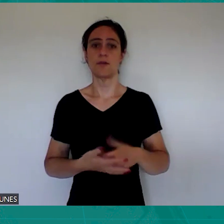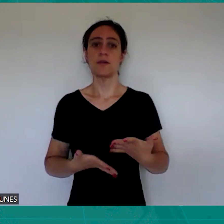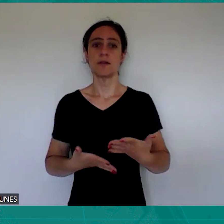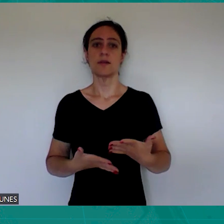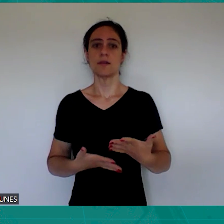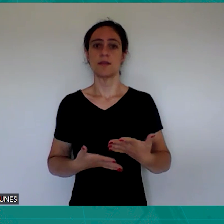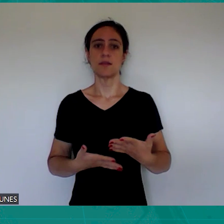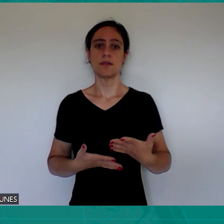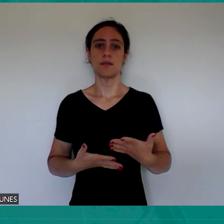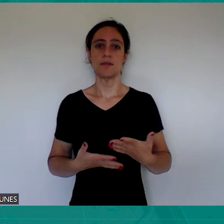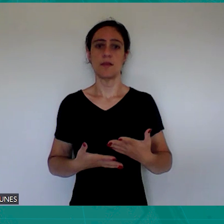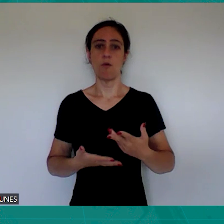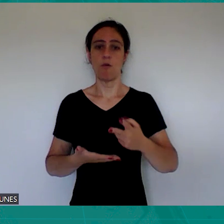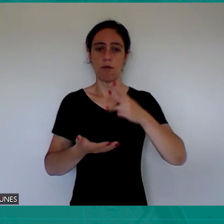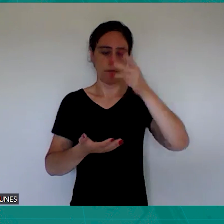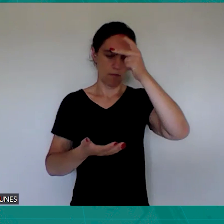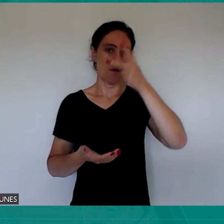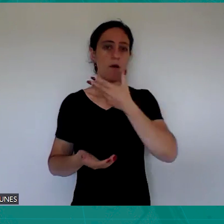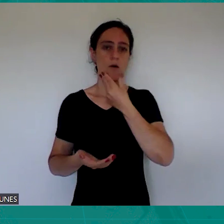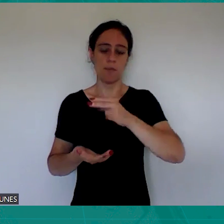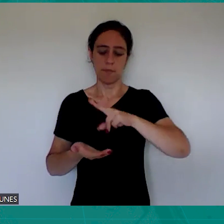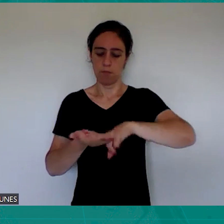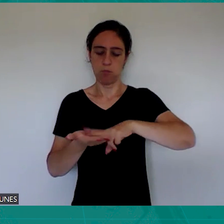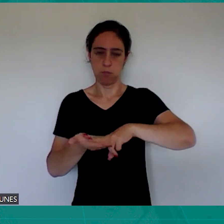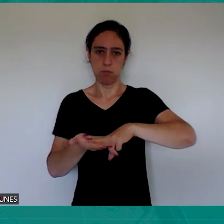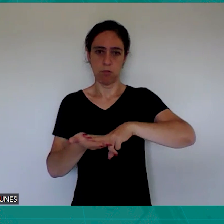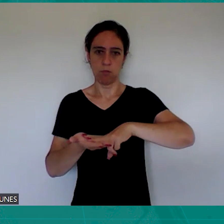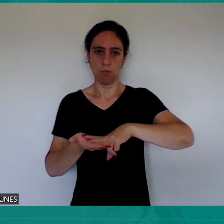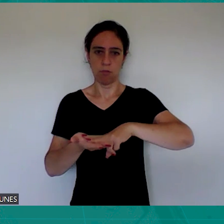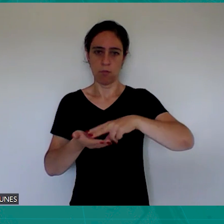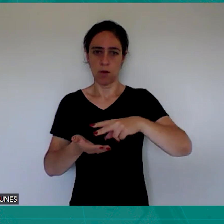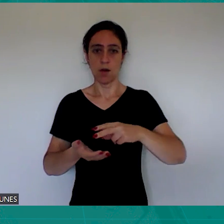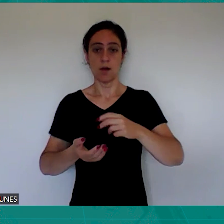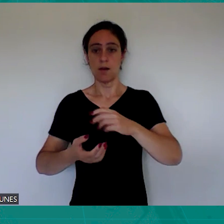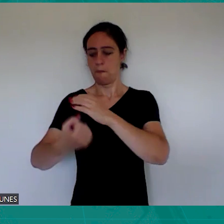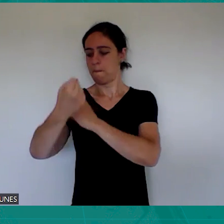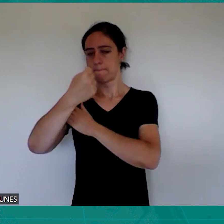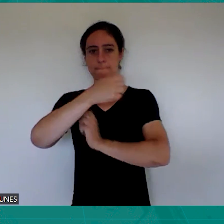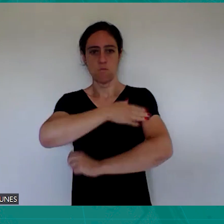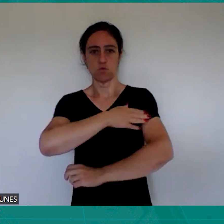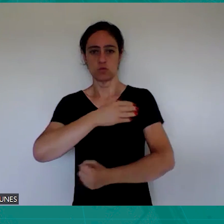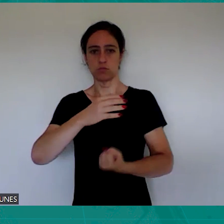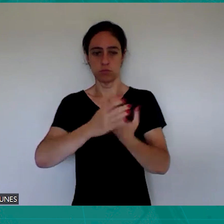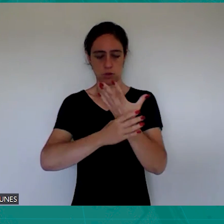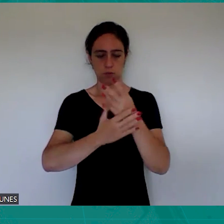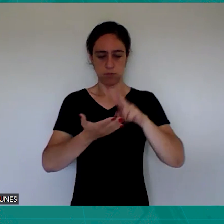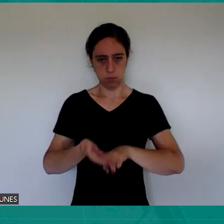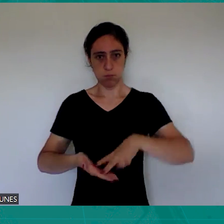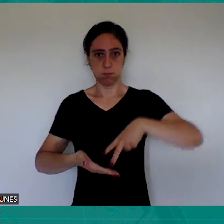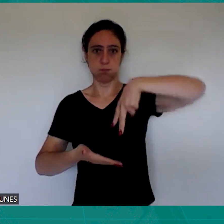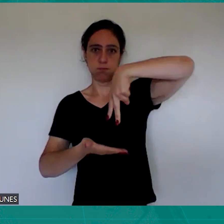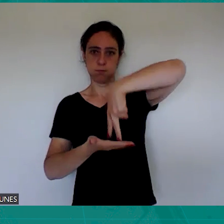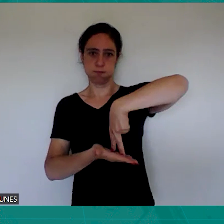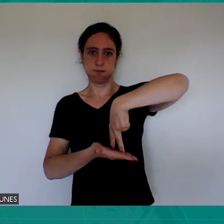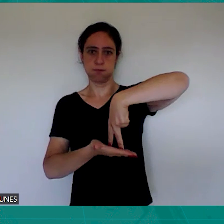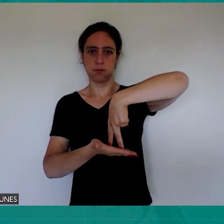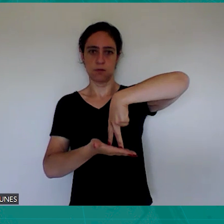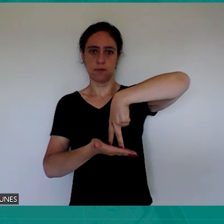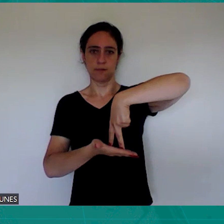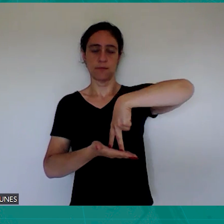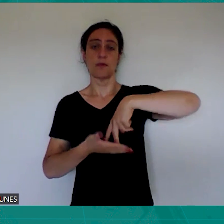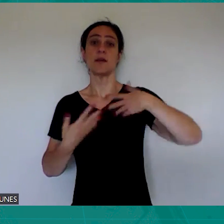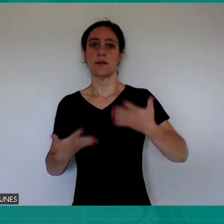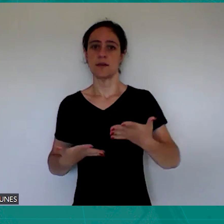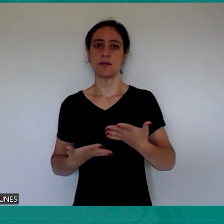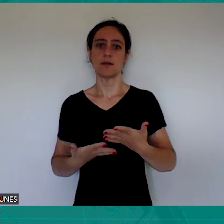paralítico, imediatamente aquele paralítico levantou. Por isso, irmãos, é uma coisa que nós temos que perceber, é fora